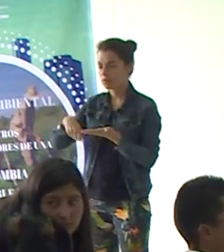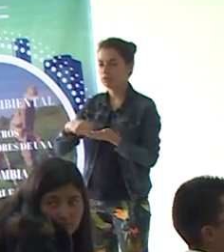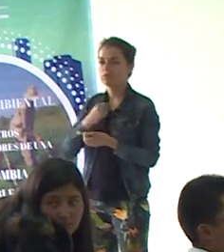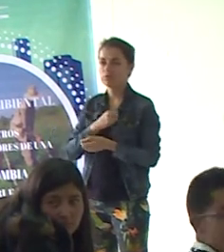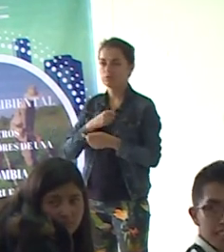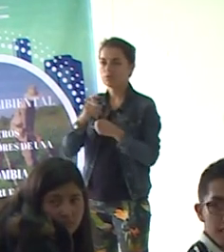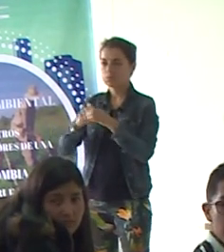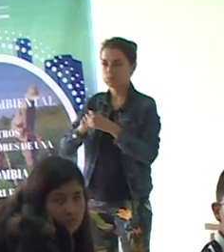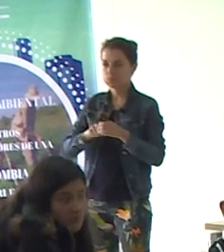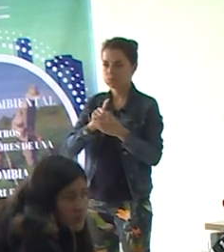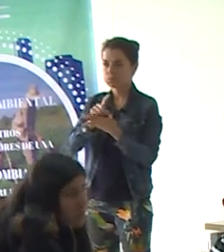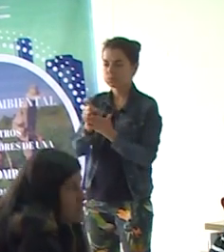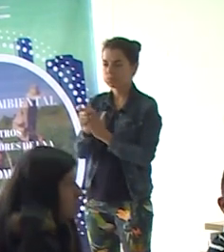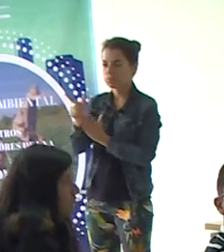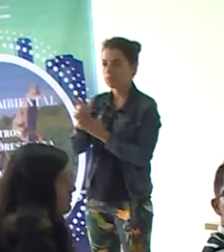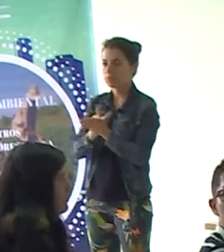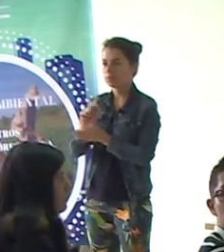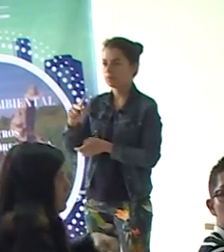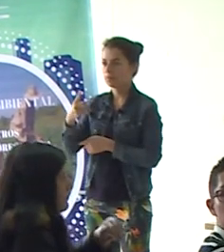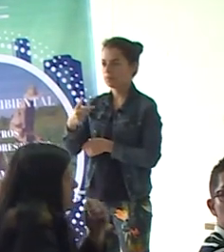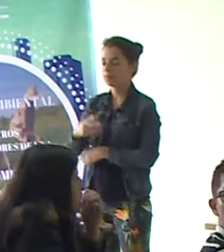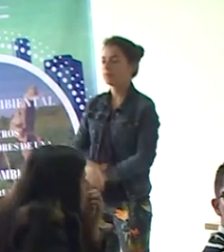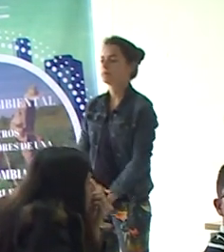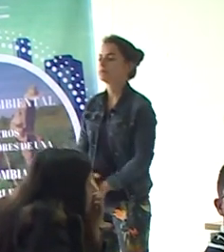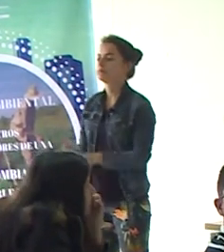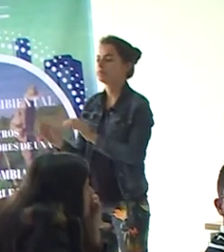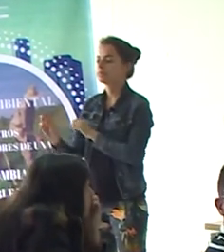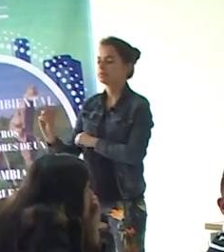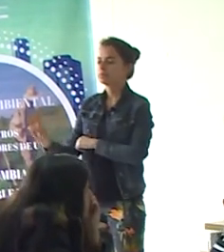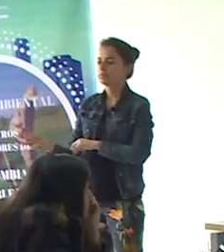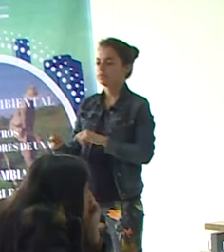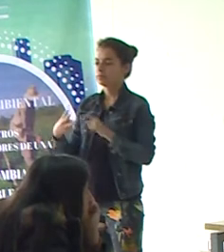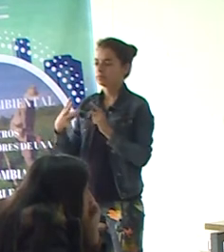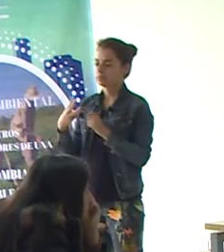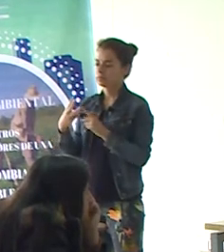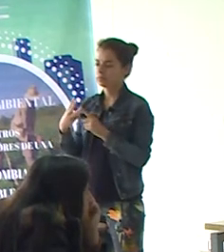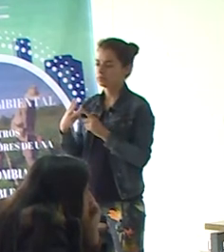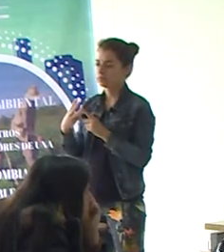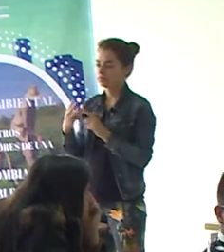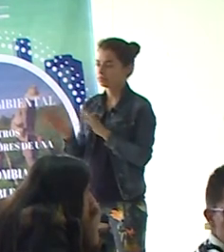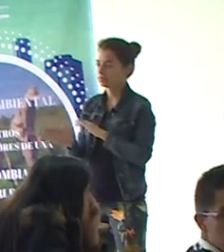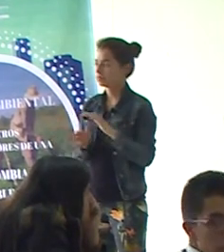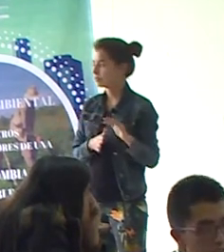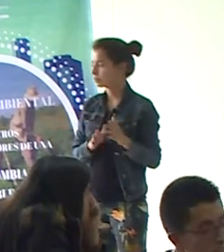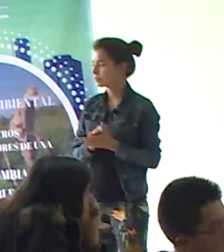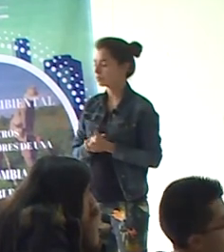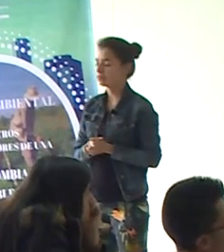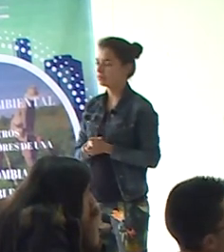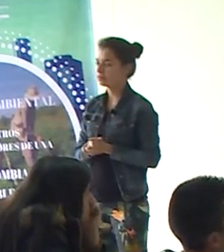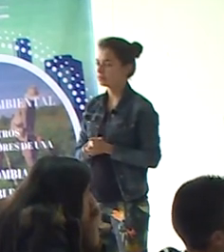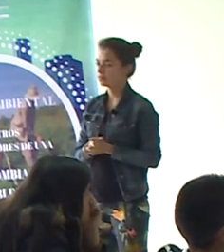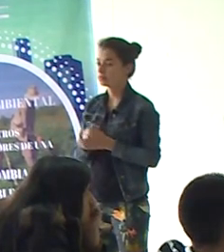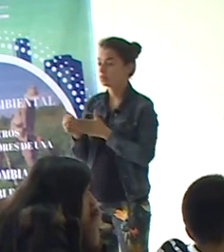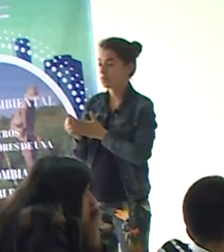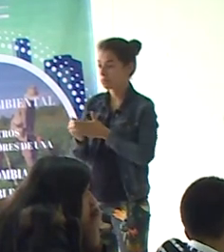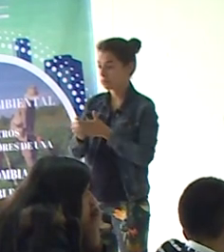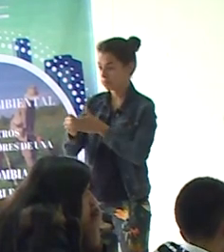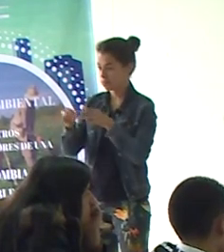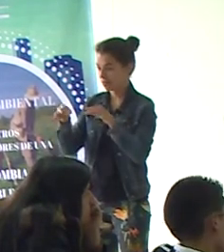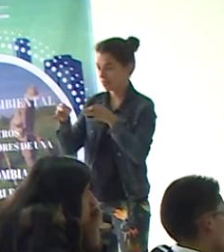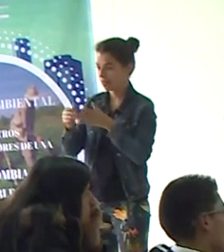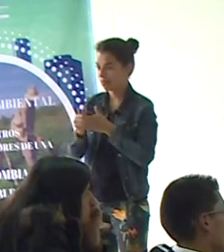registran en esa ese sería el segundo favor la tercera cosa es que en la guía no sé si